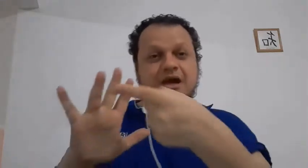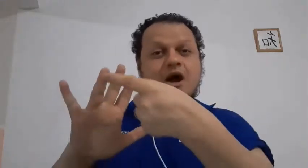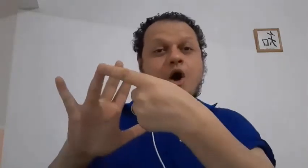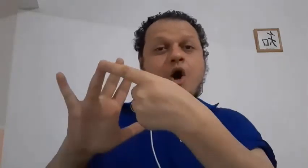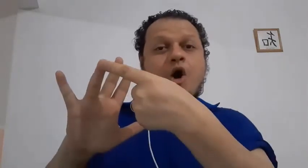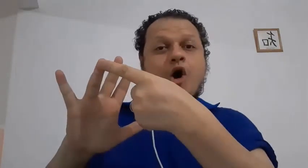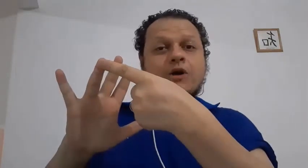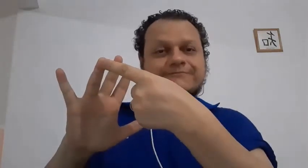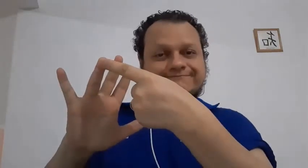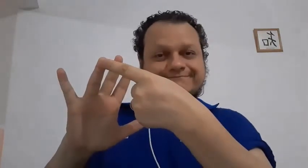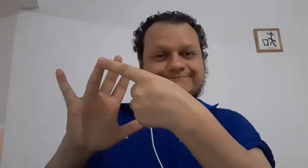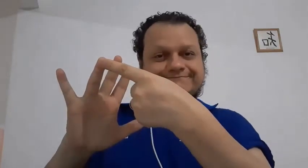O.